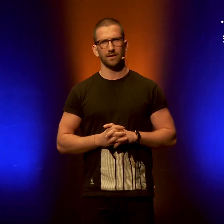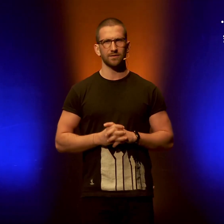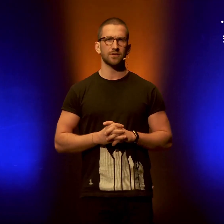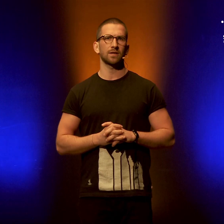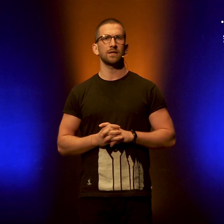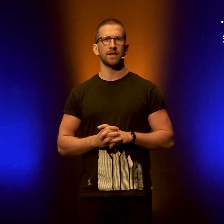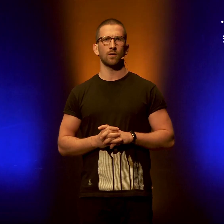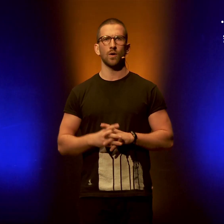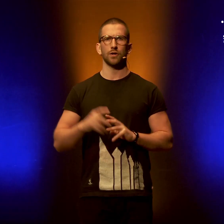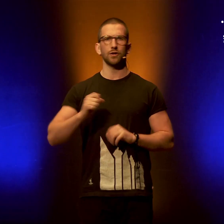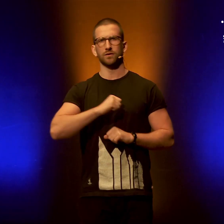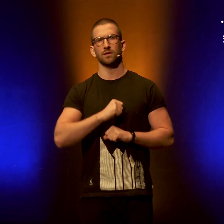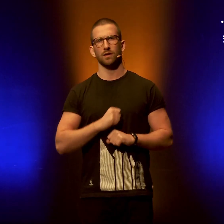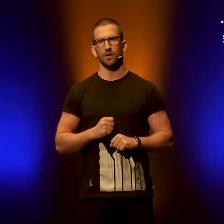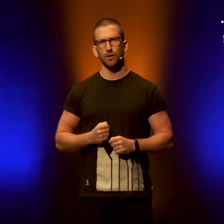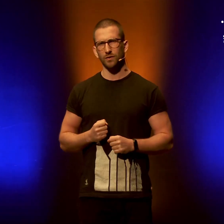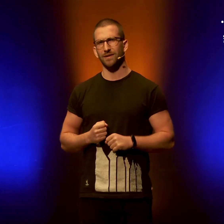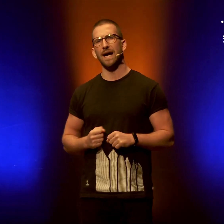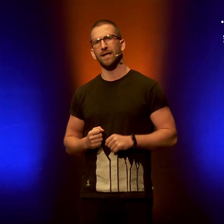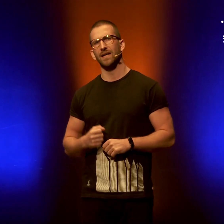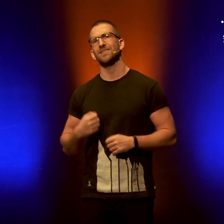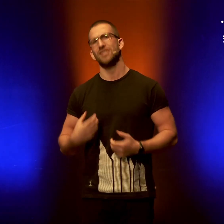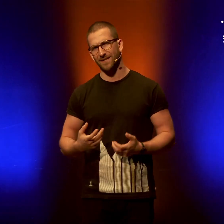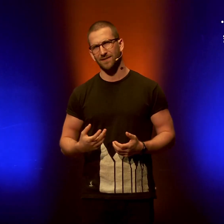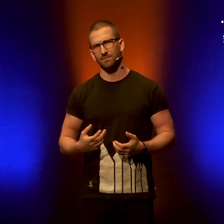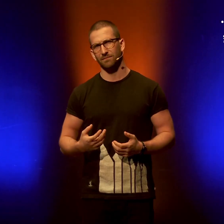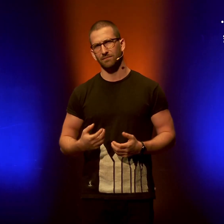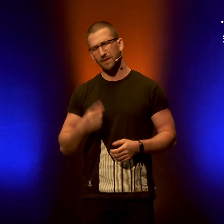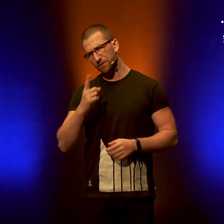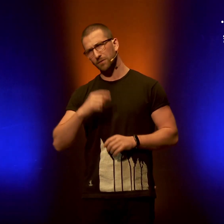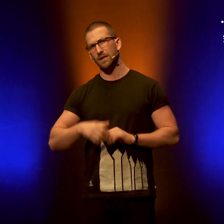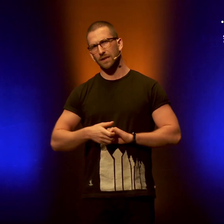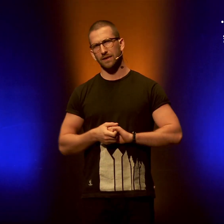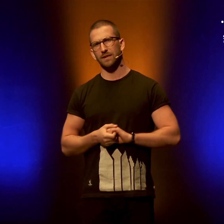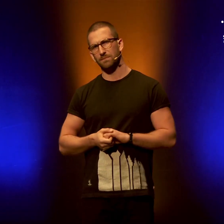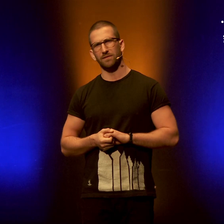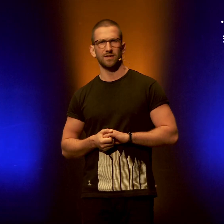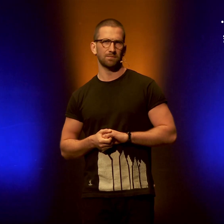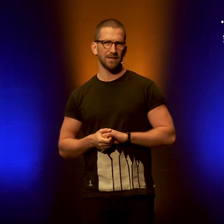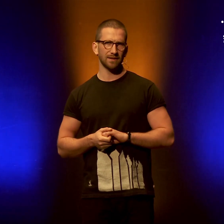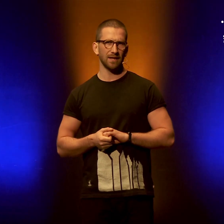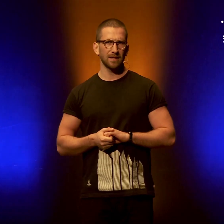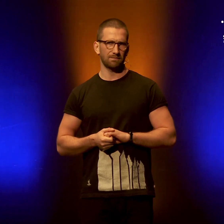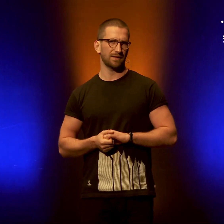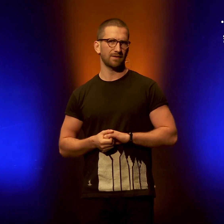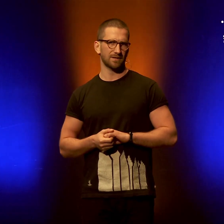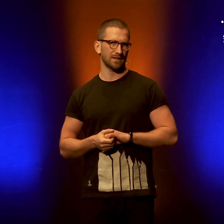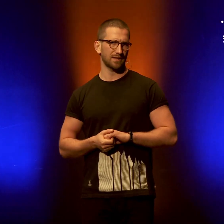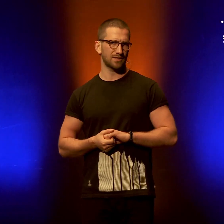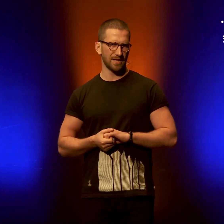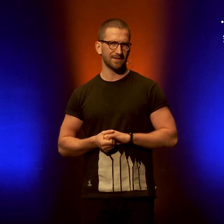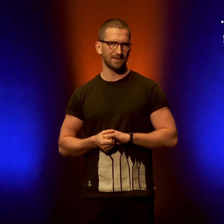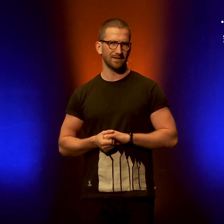planety oznaczonej literą J. J jak jazz. I tu kryje się pewna niespodzianka,